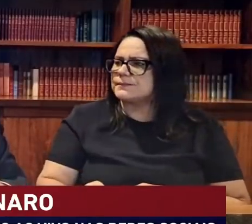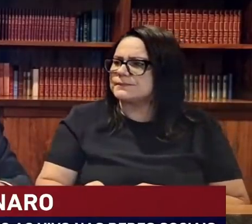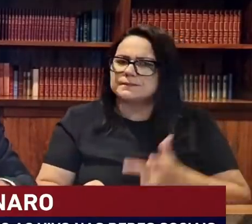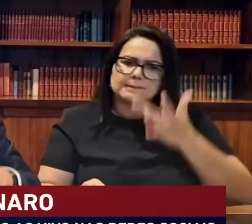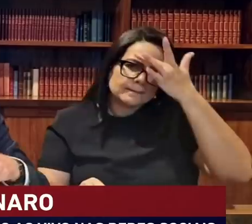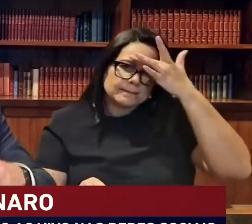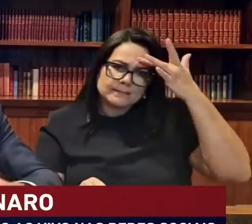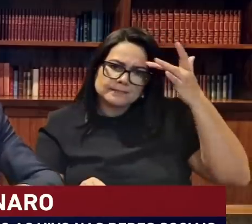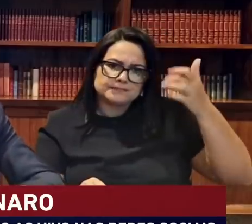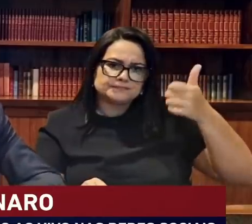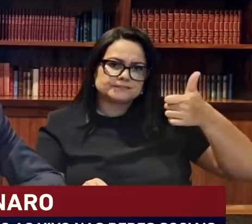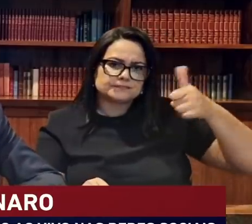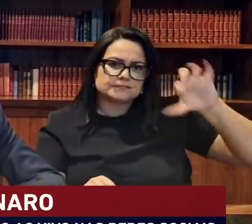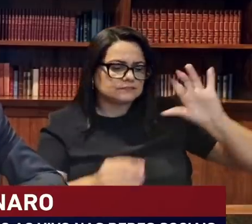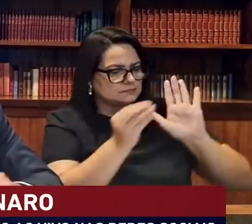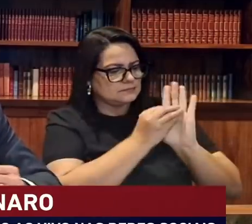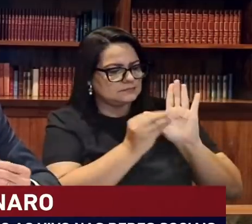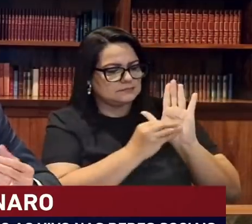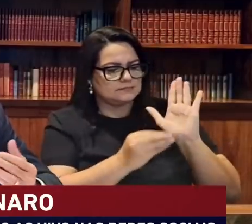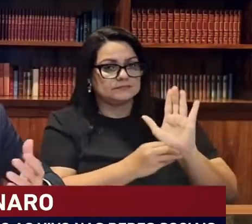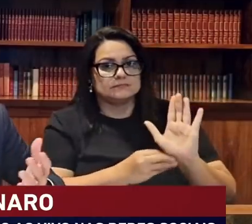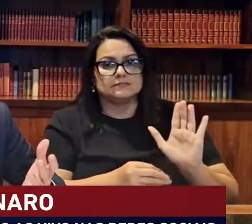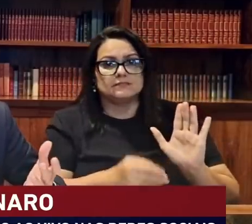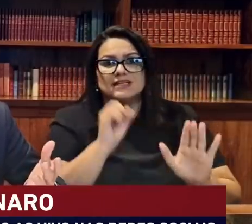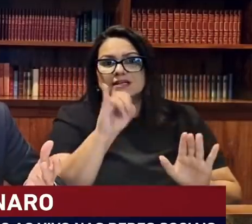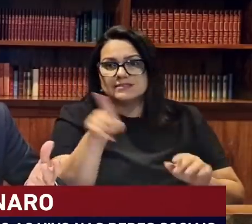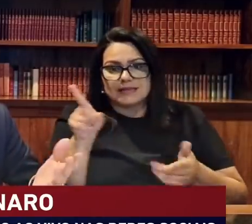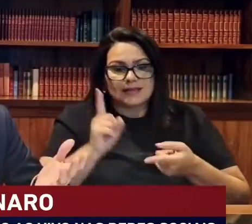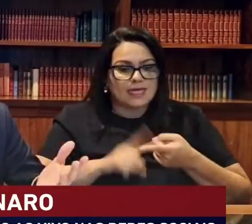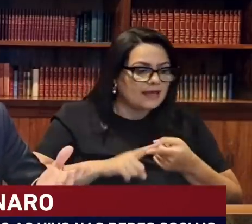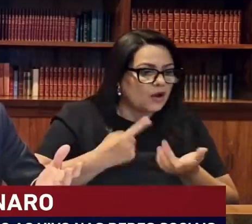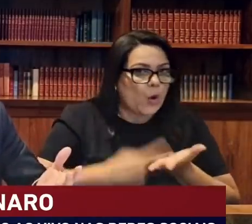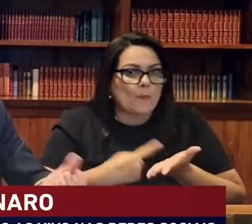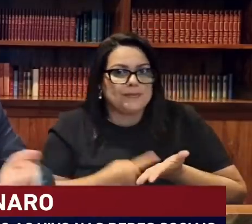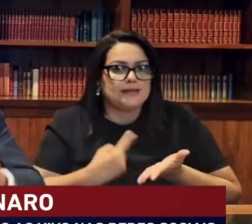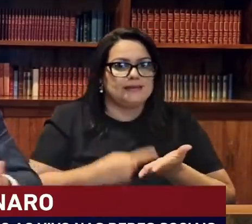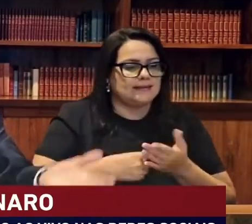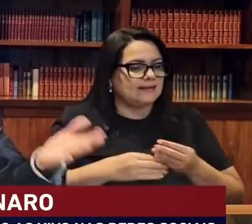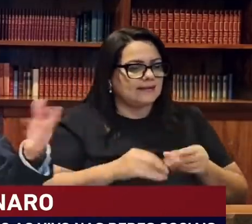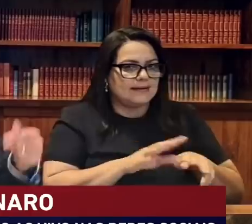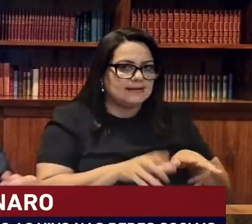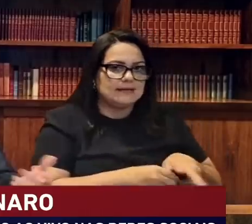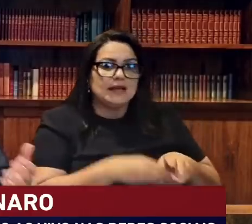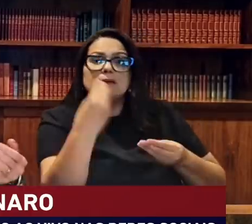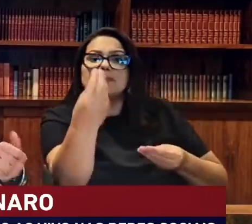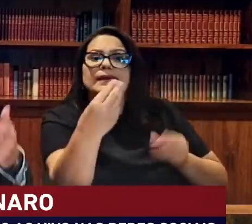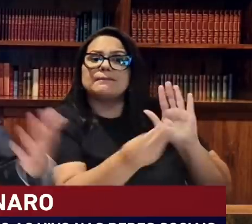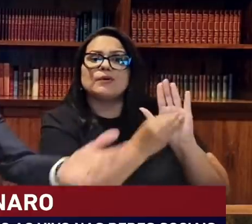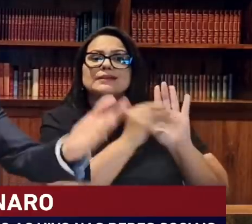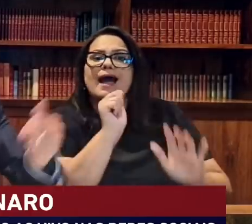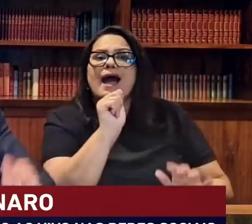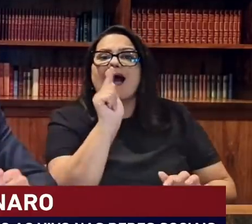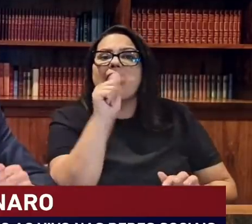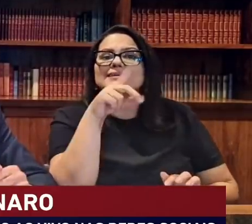19 agendas. Sim. Olha, se ele tivesse armando, meu Deus do céu, armando, não teria botado na agenda oficial aberta